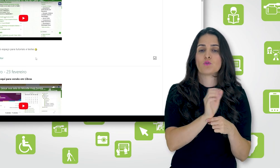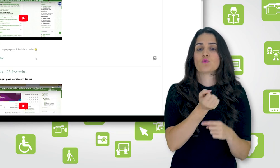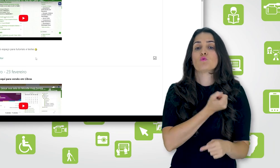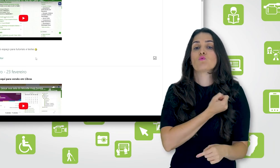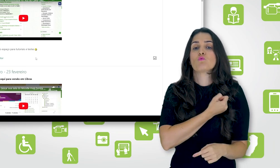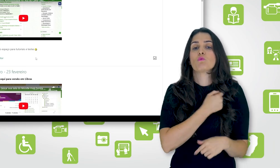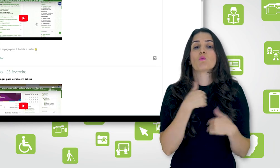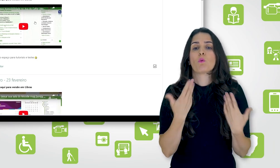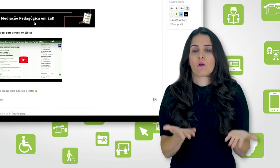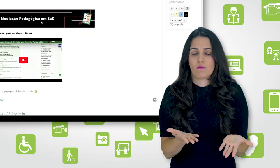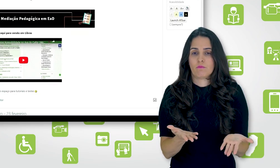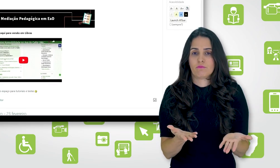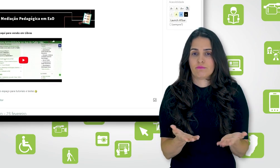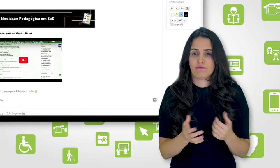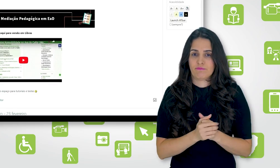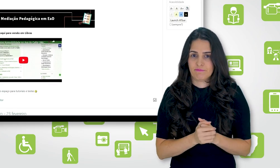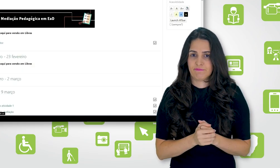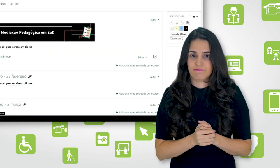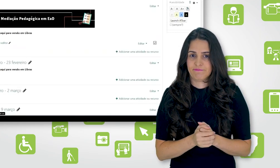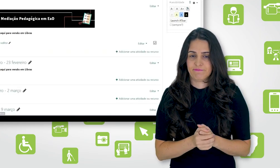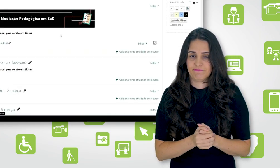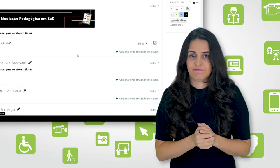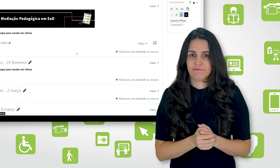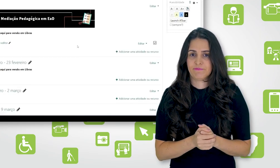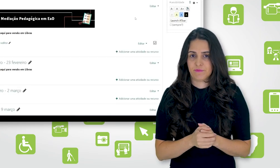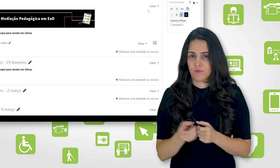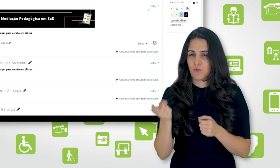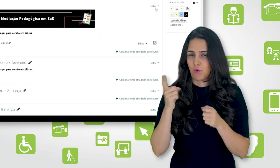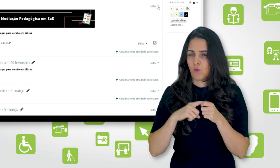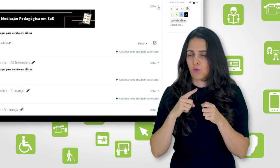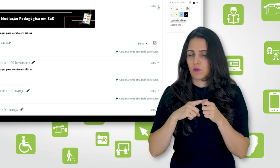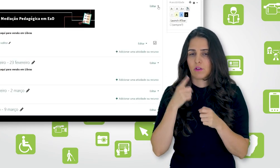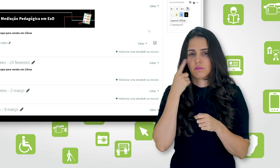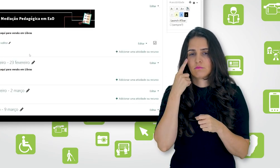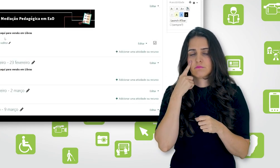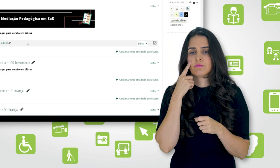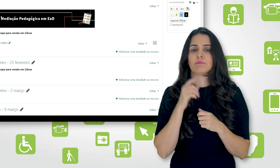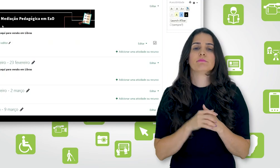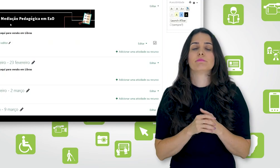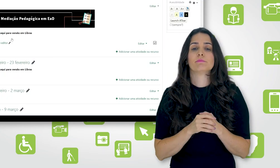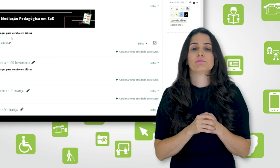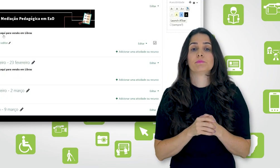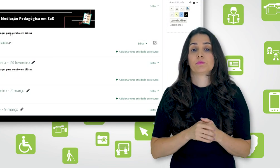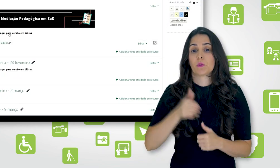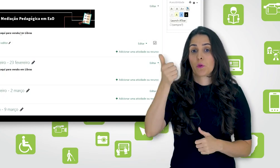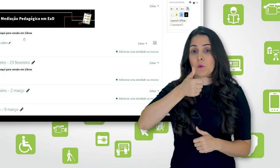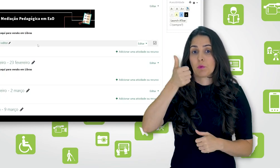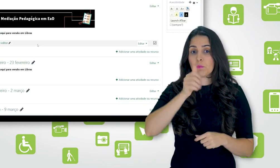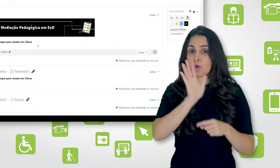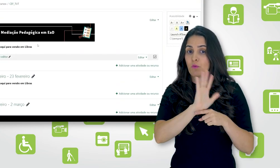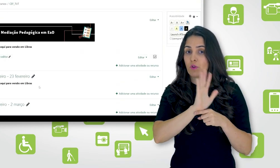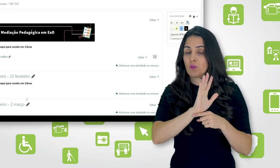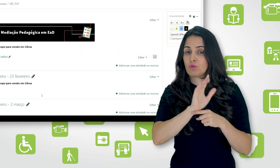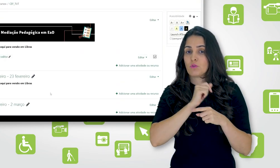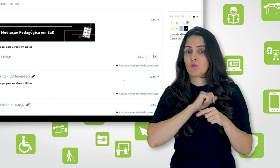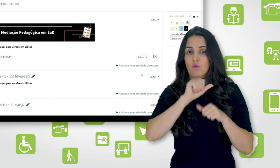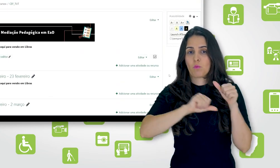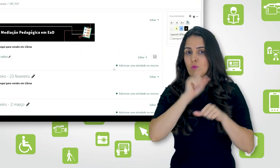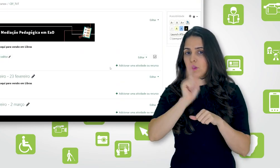então vamos lá voltando aqui na edição eu vou o primeiro vídeo Eu não vou mexer e o segundo